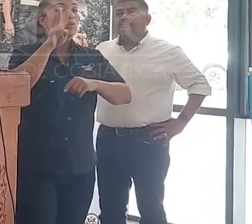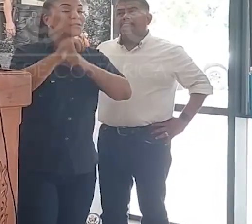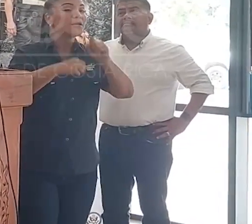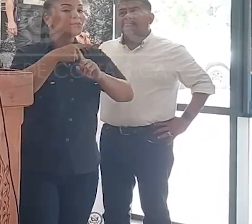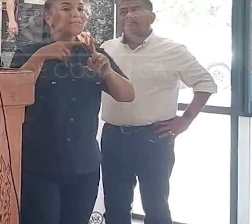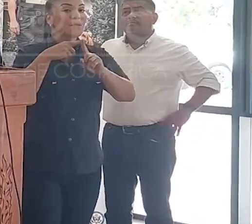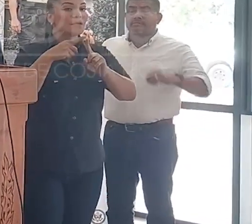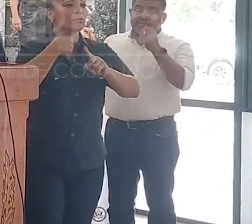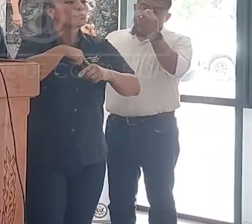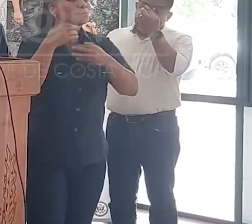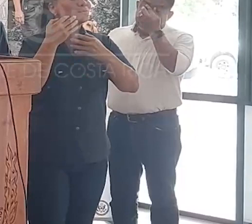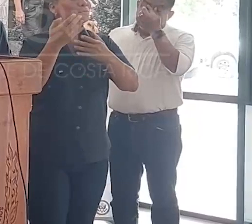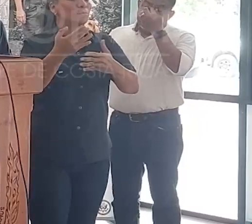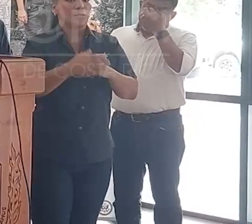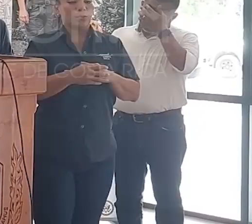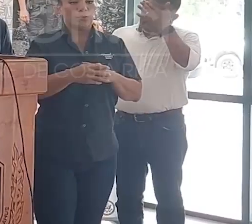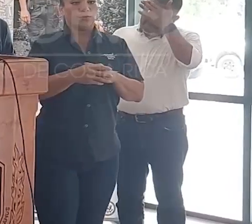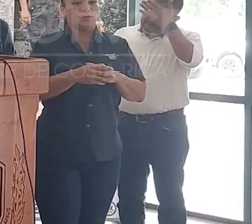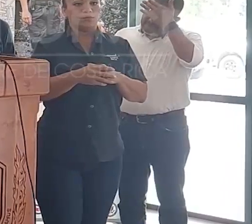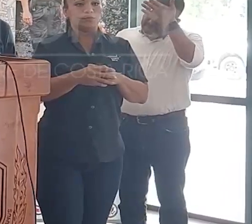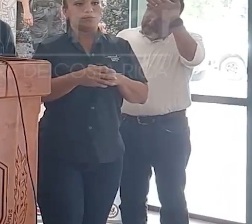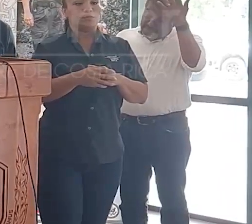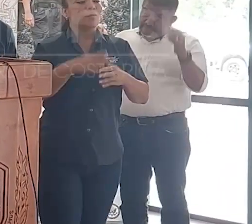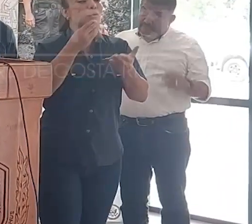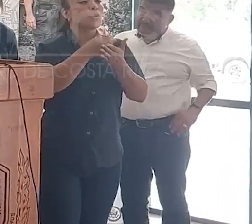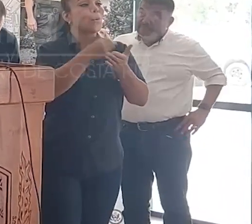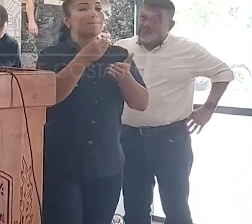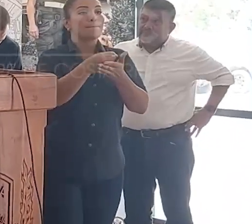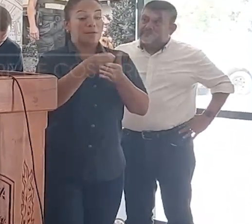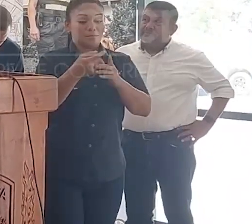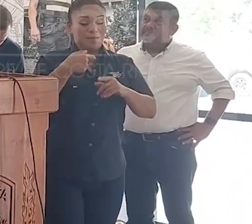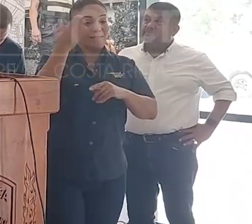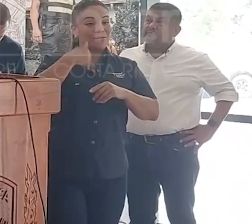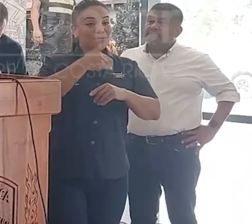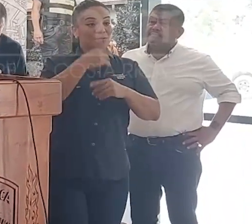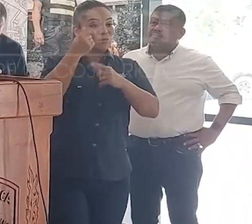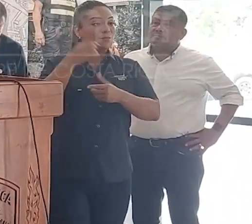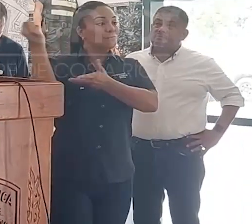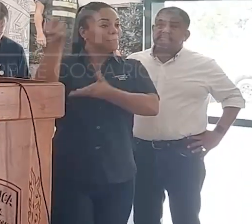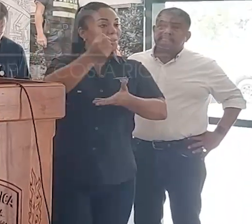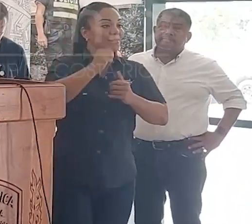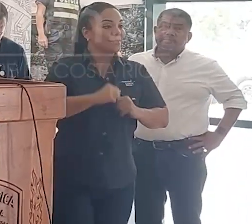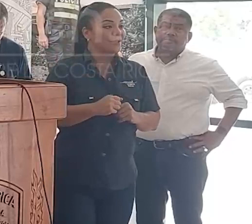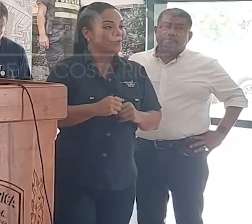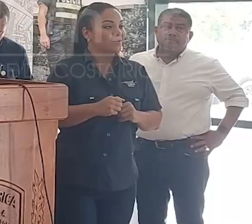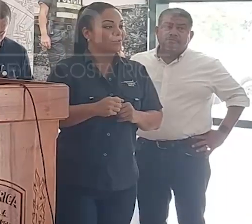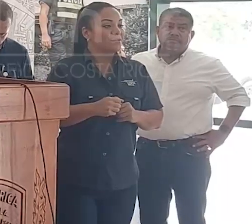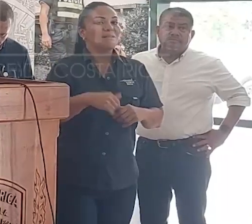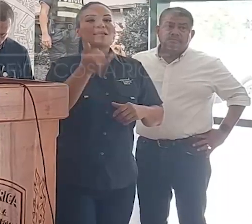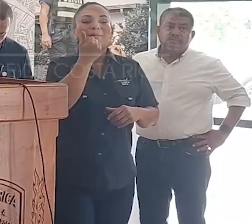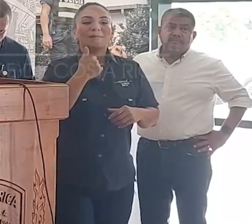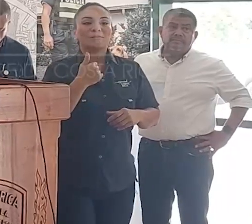2 años y medio esperando que los compráramos, desde que yo traje la plata de Hacienda Digital, lo sacaron de las listas de